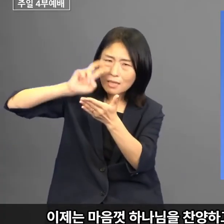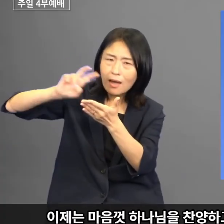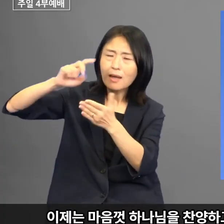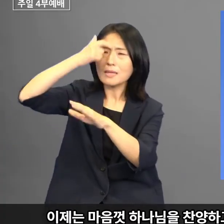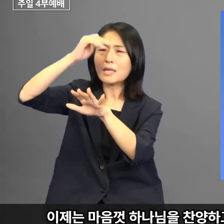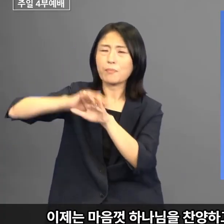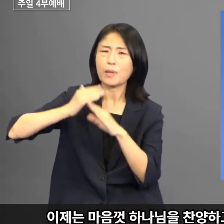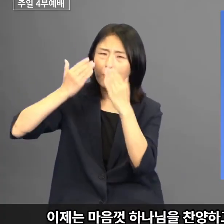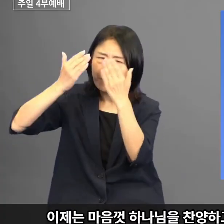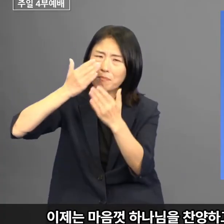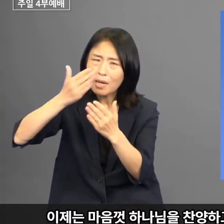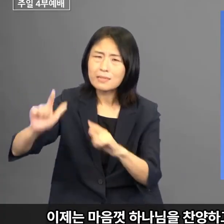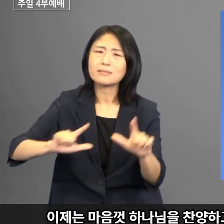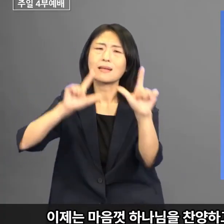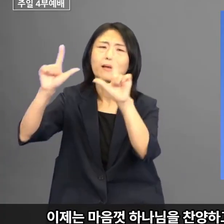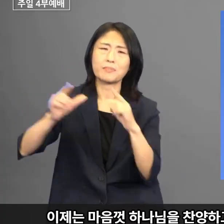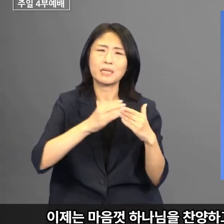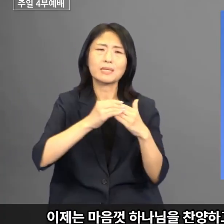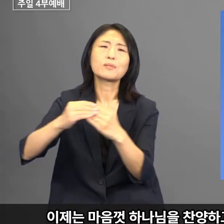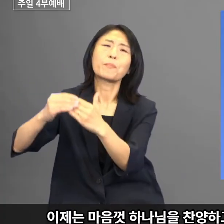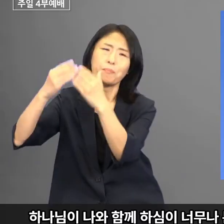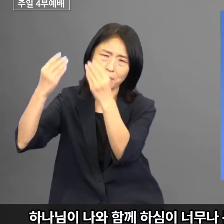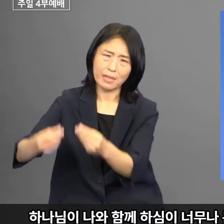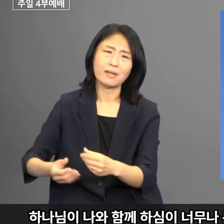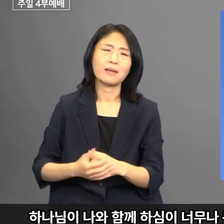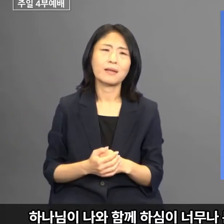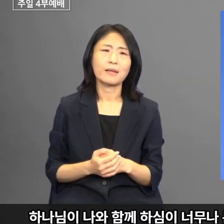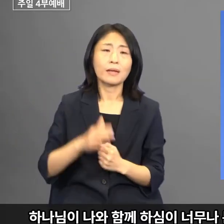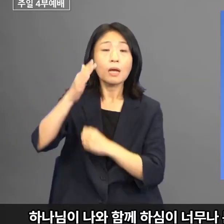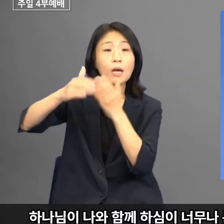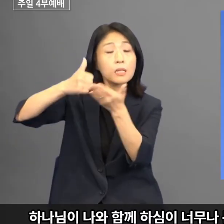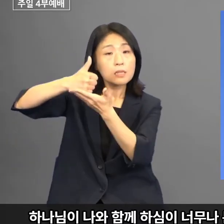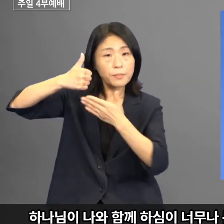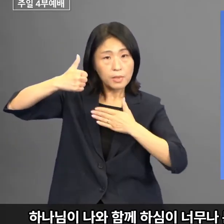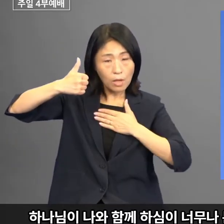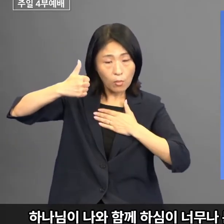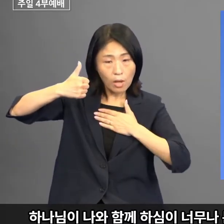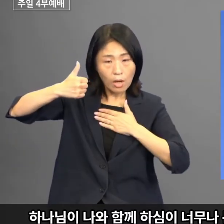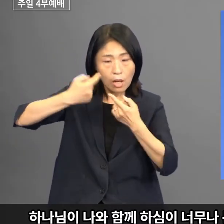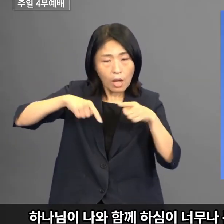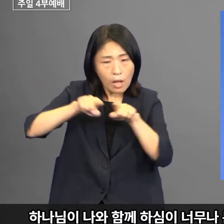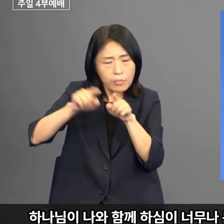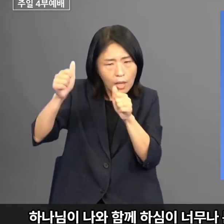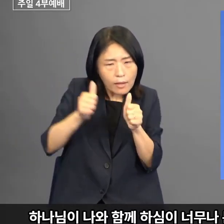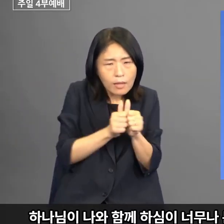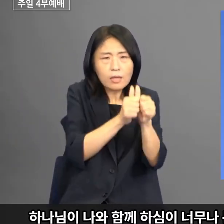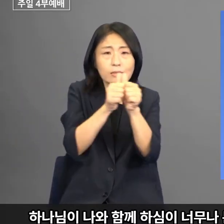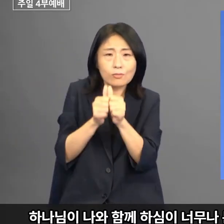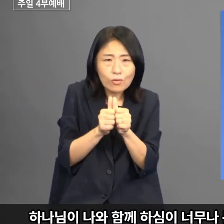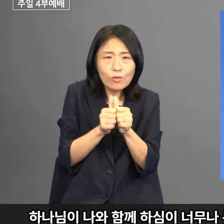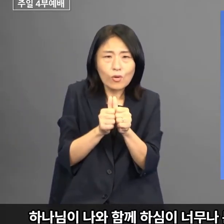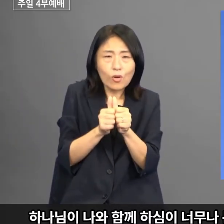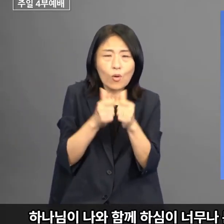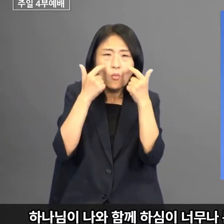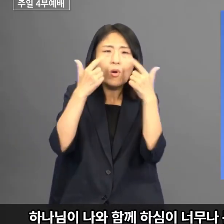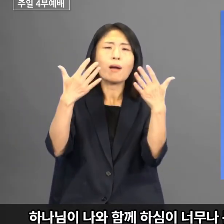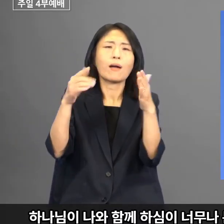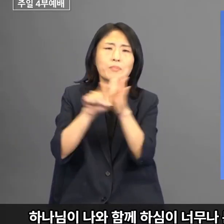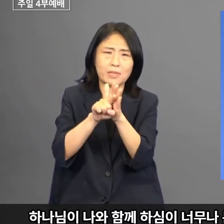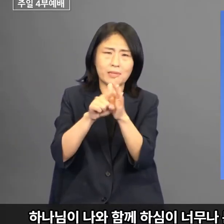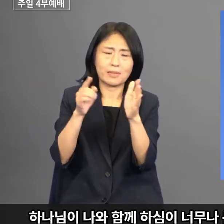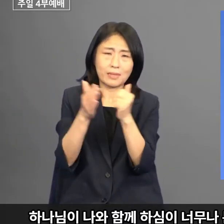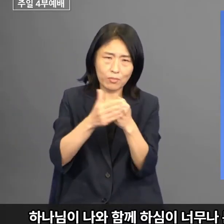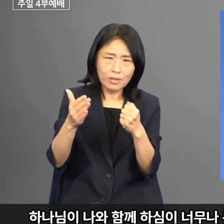삶으로 인도하셨습니다. 하나님이 나와 함께 하심이 너무나 분명하기에 더 이상